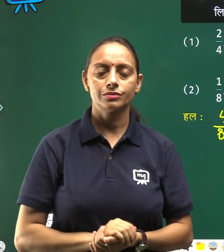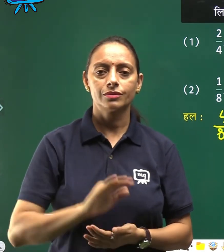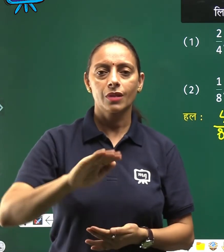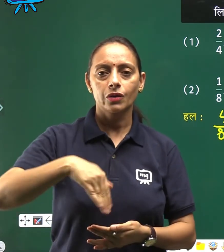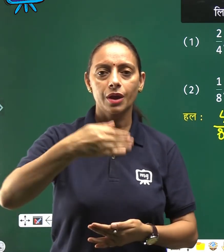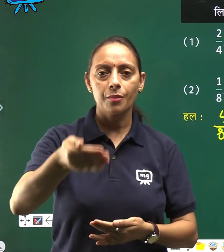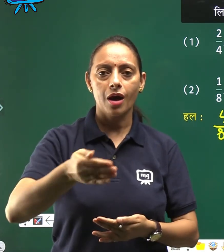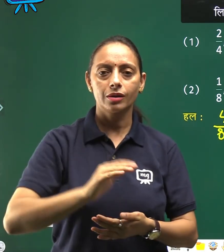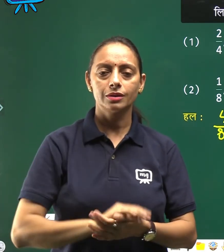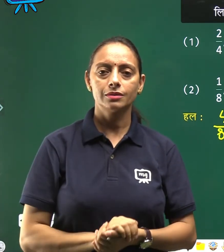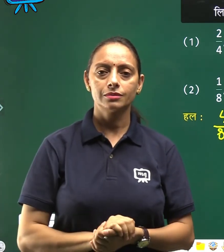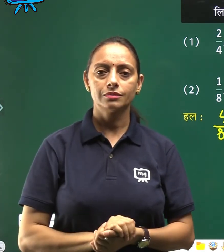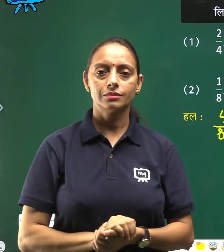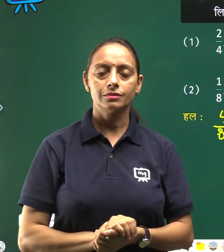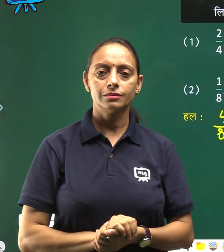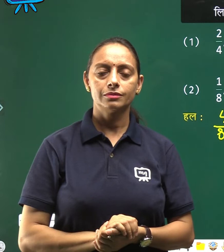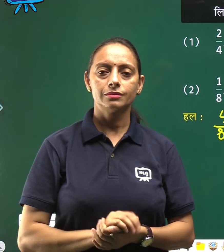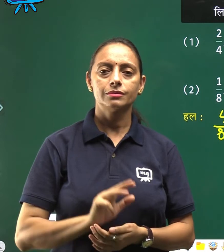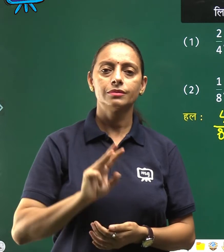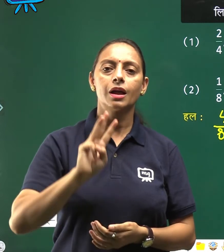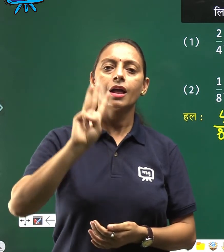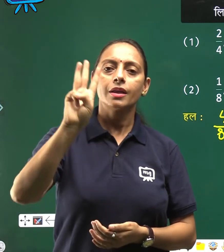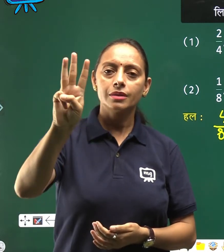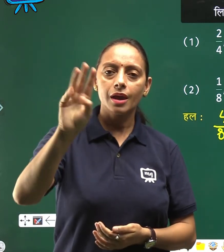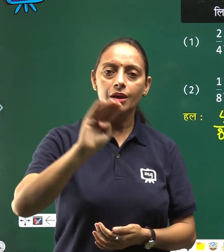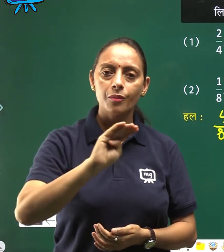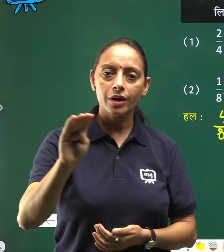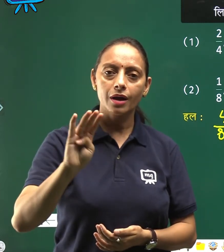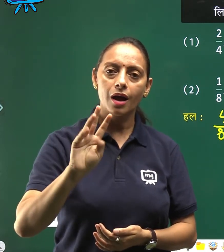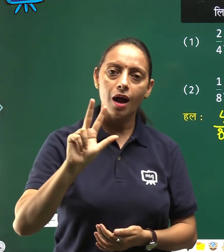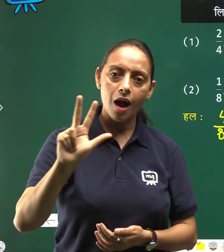उसके बाद तीन बटा आठ,